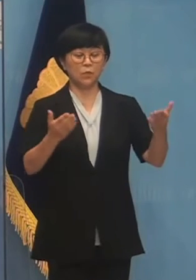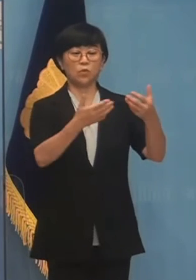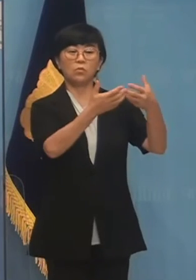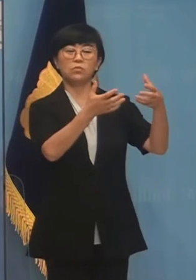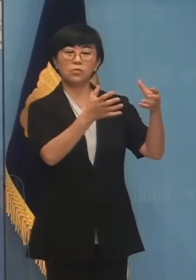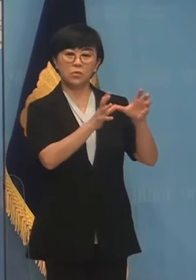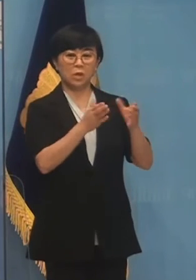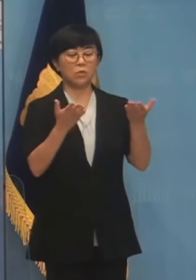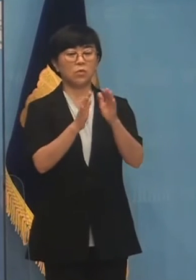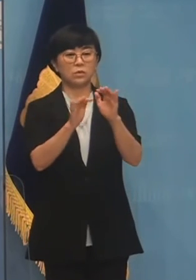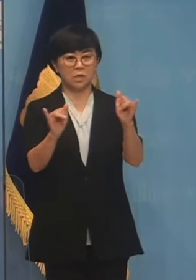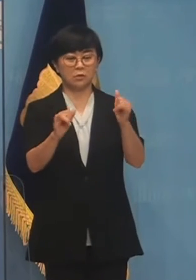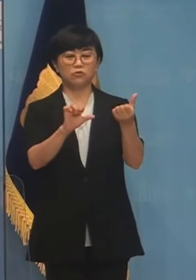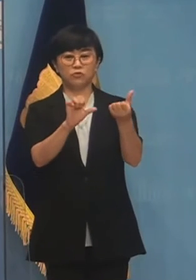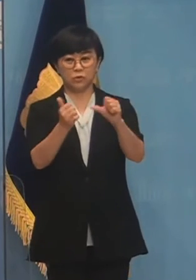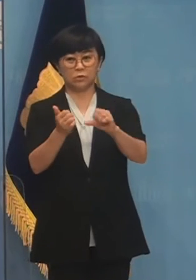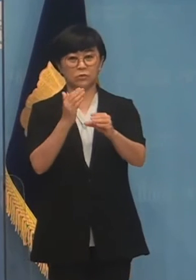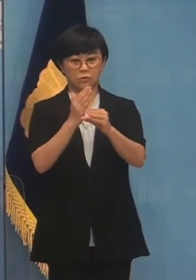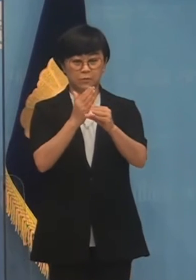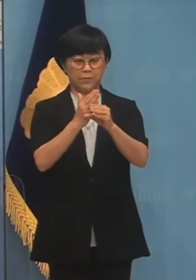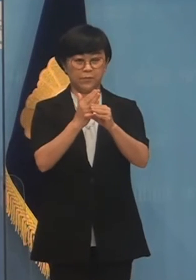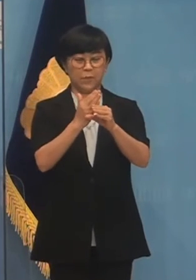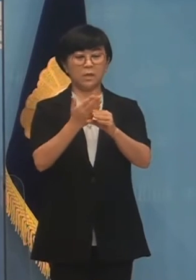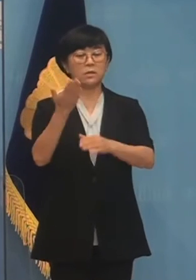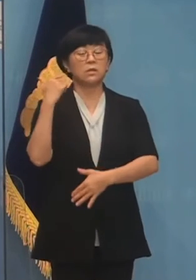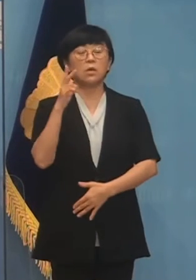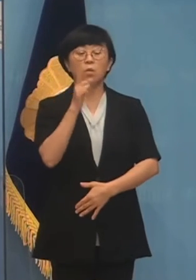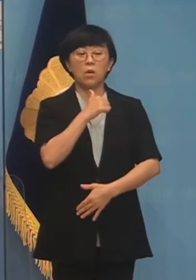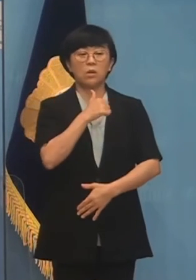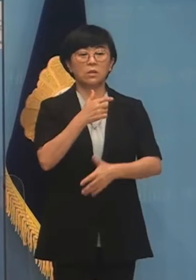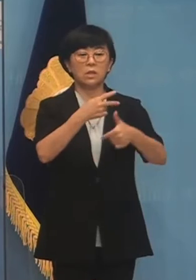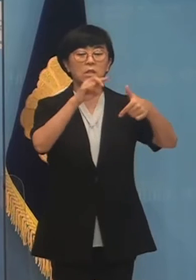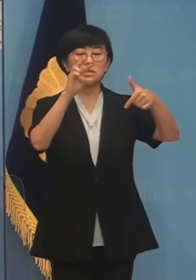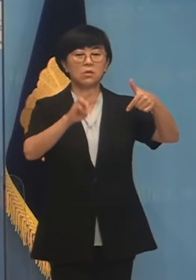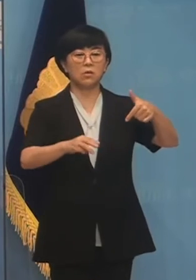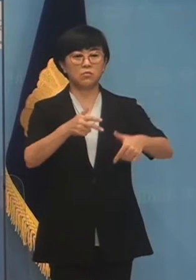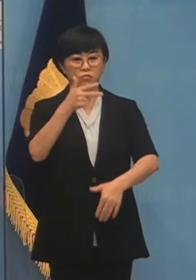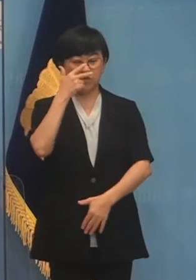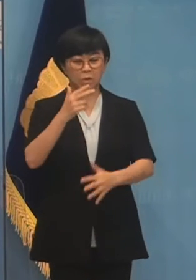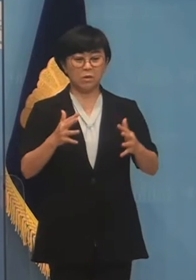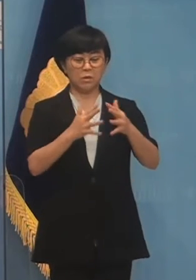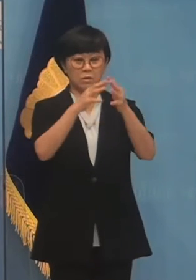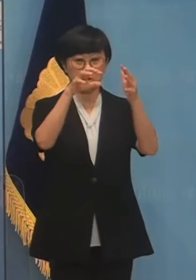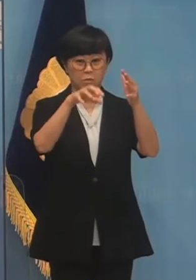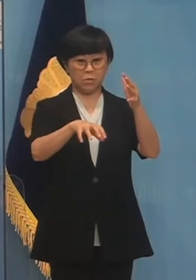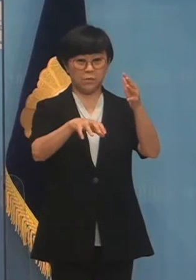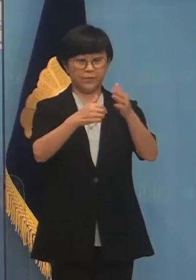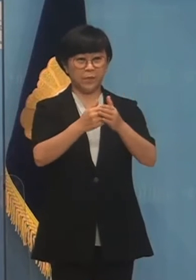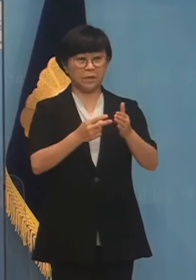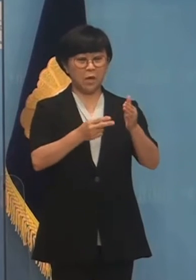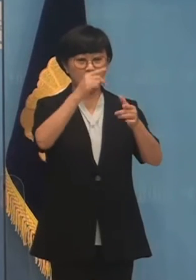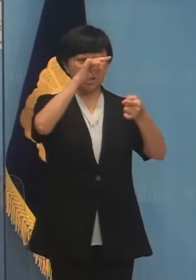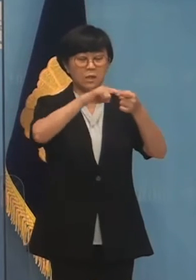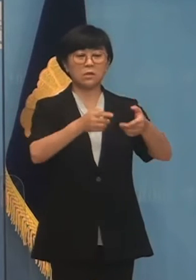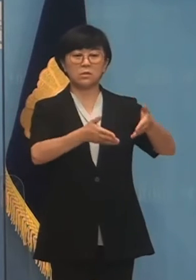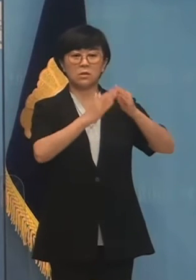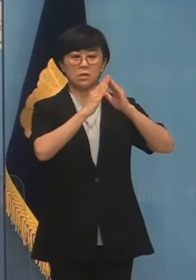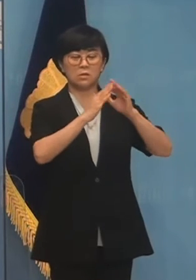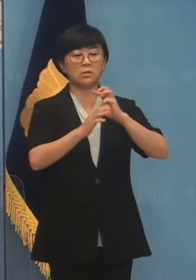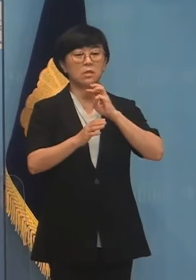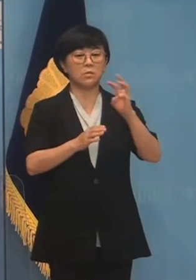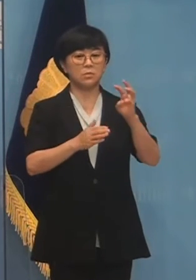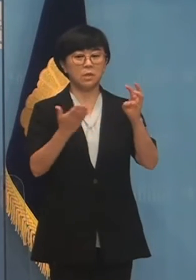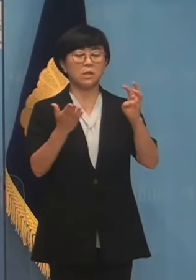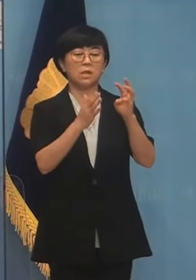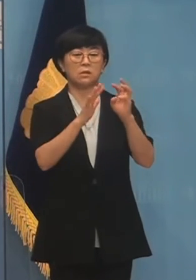노동부가 노동자를 죽이고 있습니다. 지난 월요일 인천 부평 건설 현장에서 타워 크레인을 설치하는